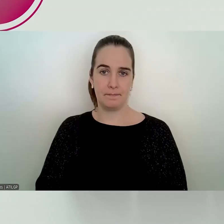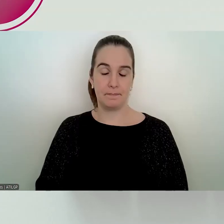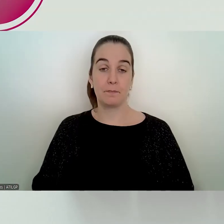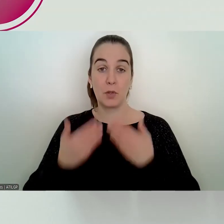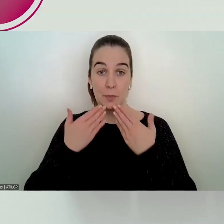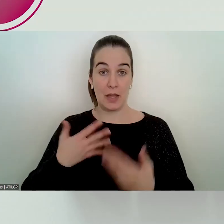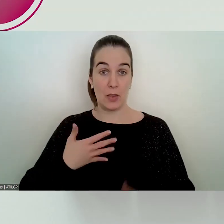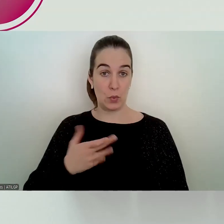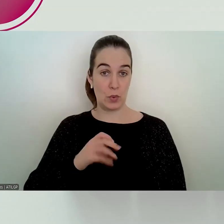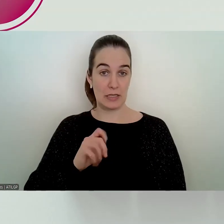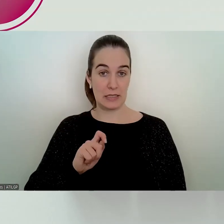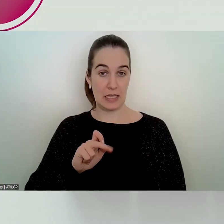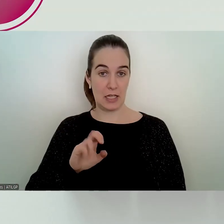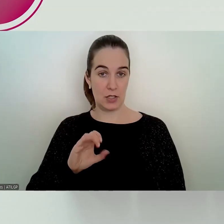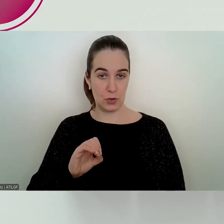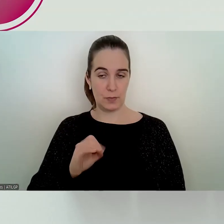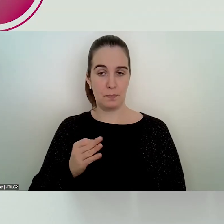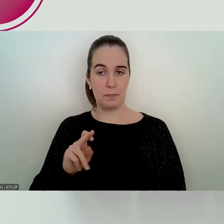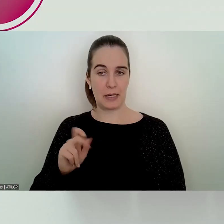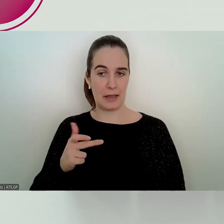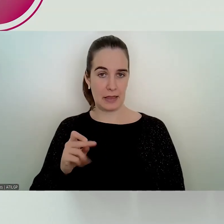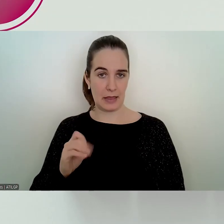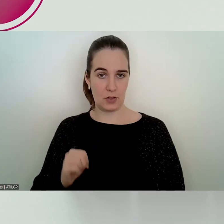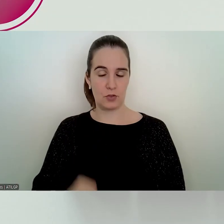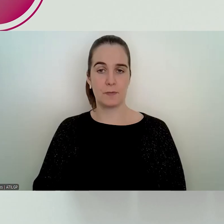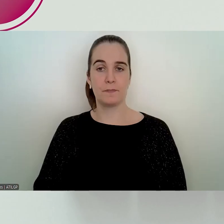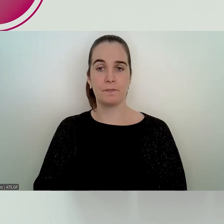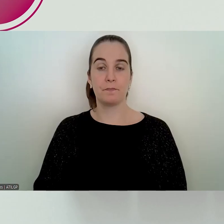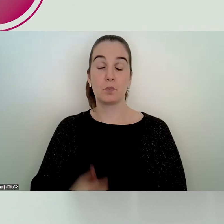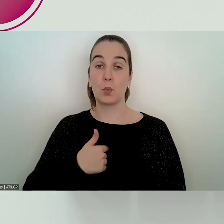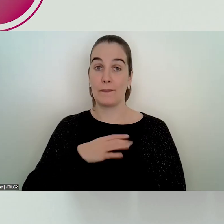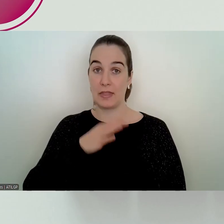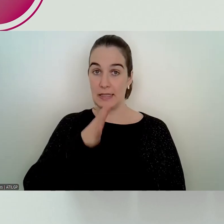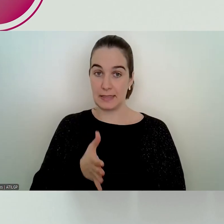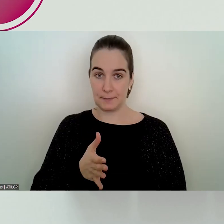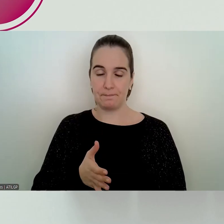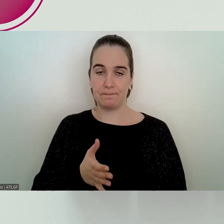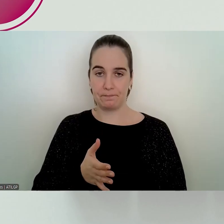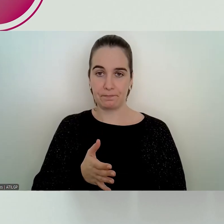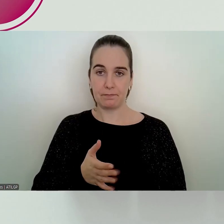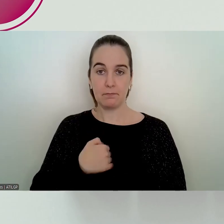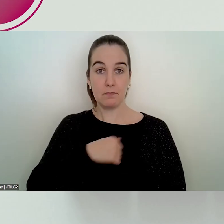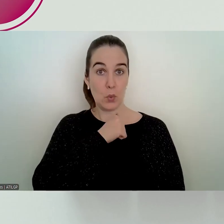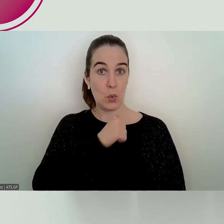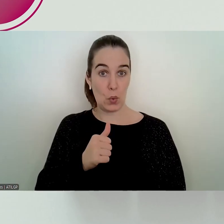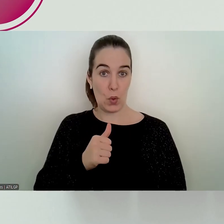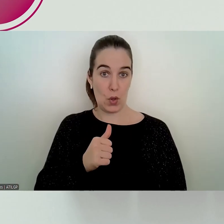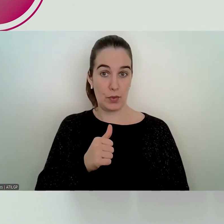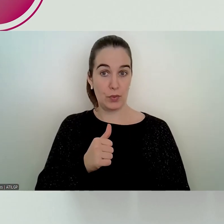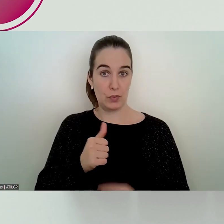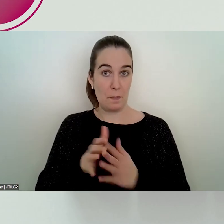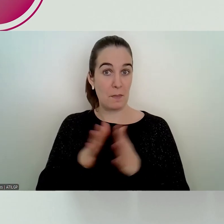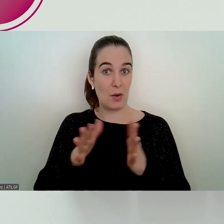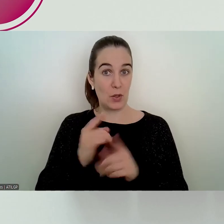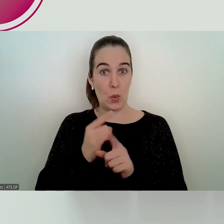Obrigada, Dr. Sérgio Pratas. Eu devo dizer que concordo em grande parte com